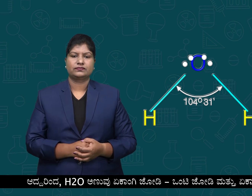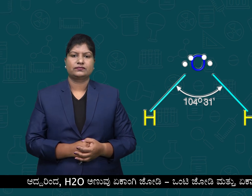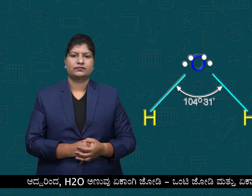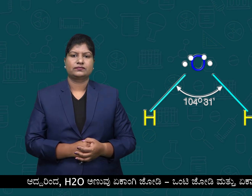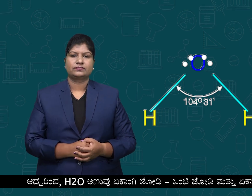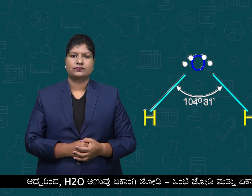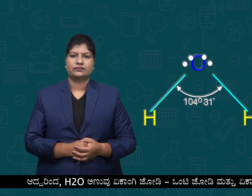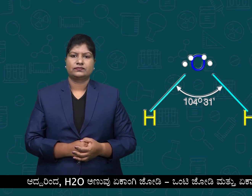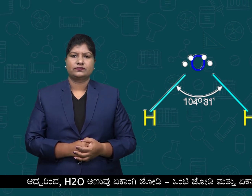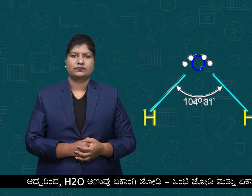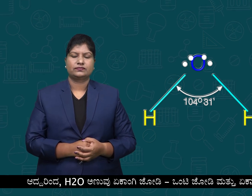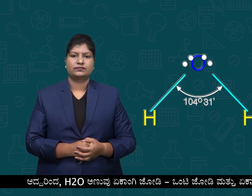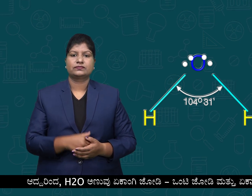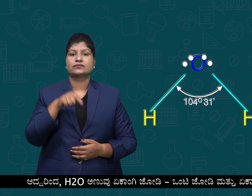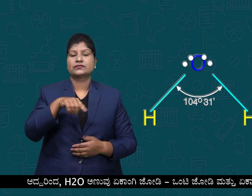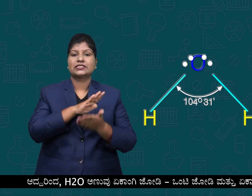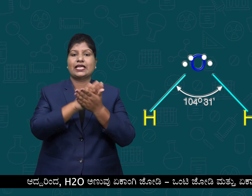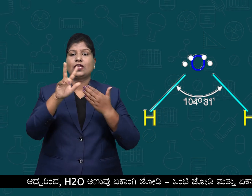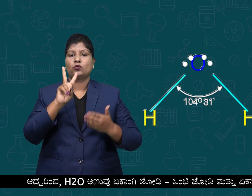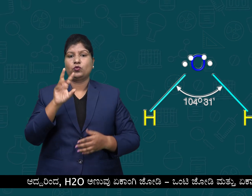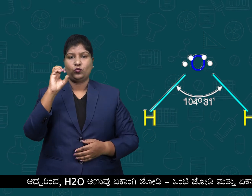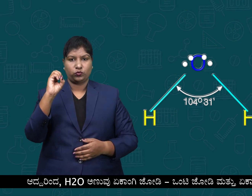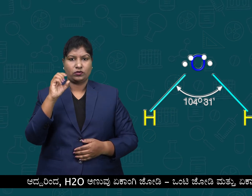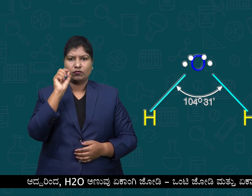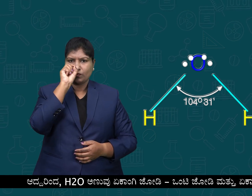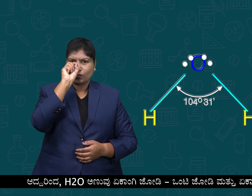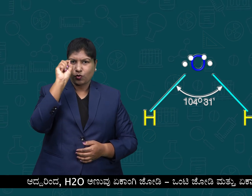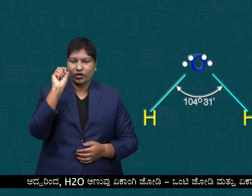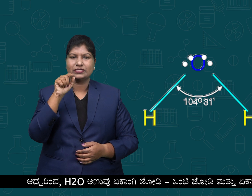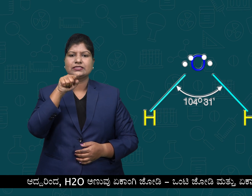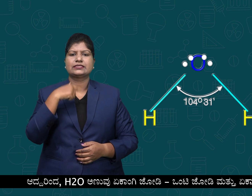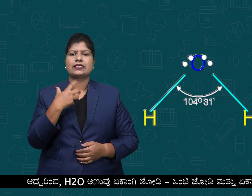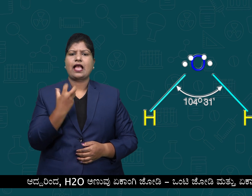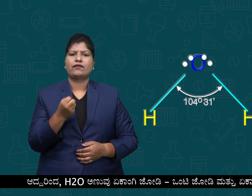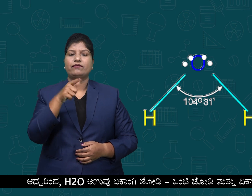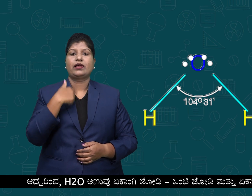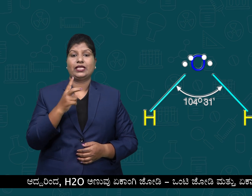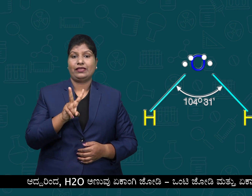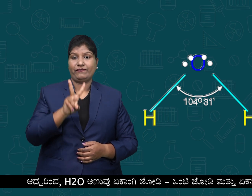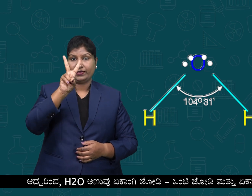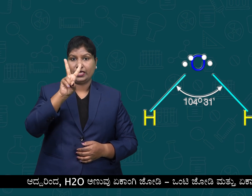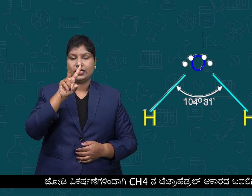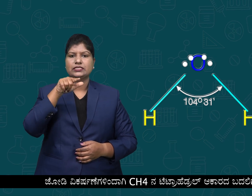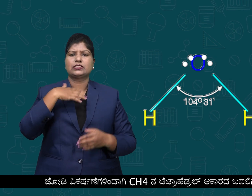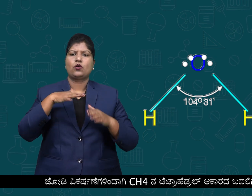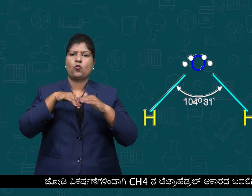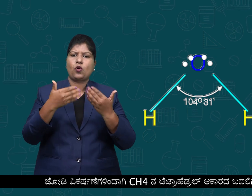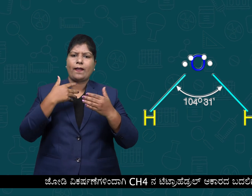ಆದ್ದರಿಂದ H2O ಅಣುವು ಏಕಾಂಗಿ ಜೋಡಿ, ಒಂಟಿ ಜೋಡಿ ಮತ್ತು ಏಕಾಂಗಿ ಜೋಡಿ ಬಂಧ ಜೋಡಿ